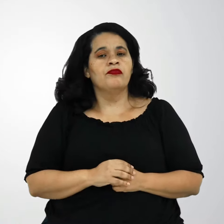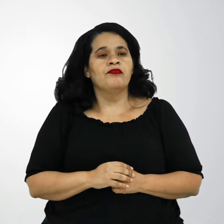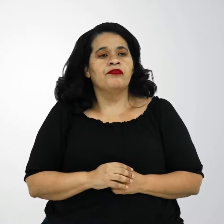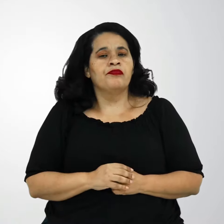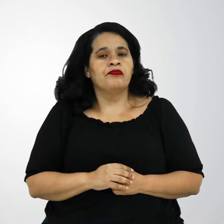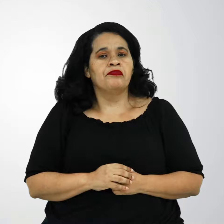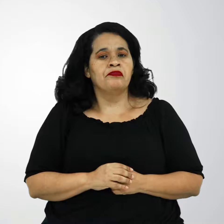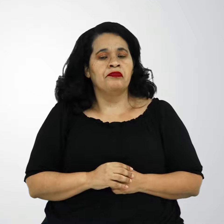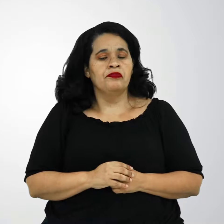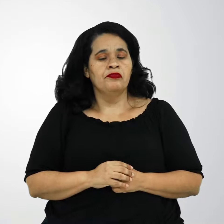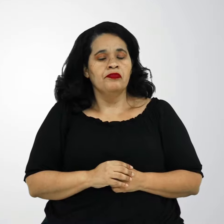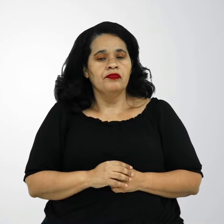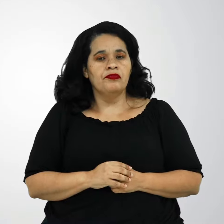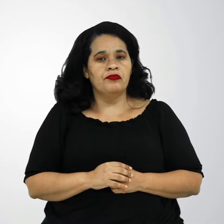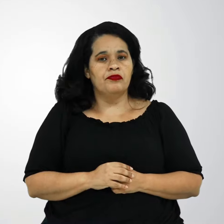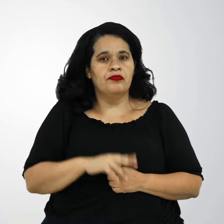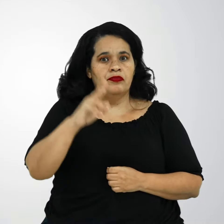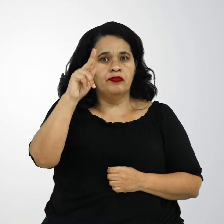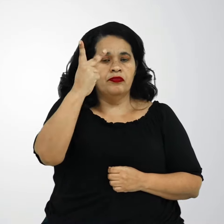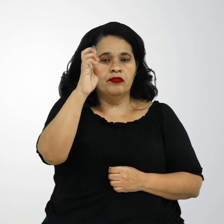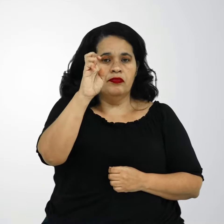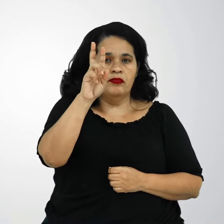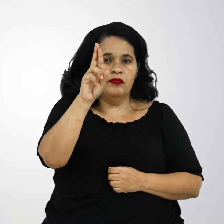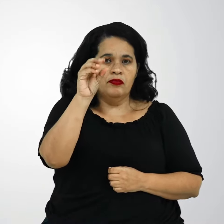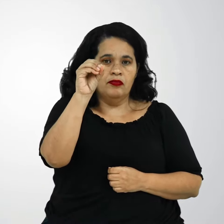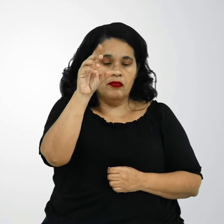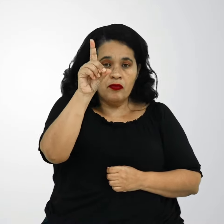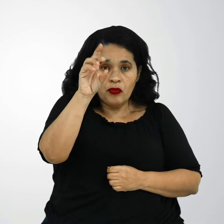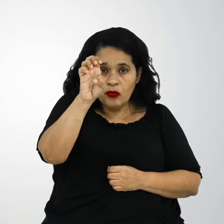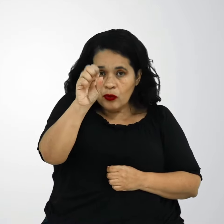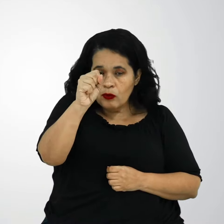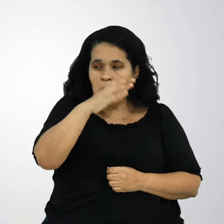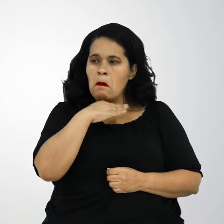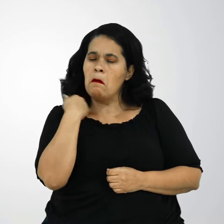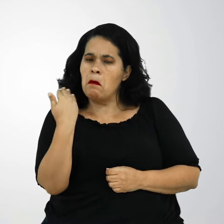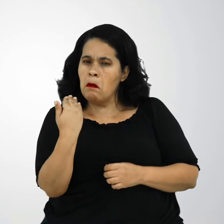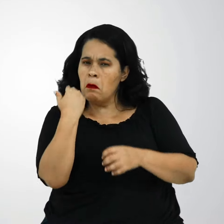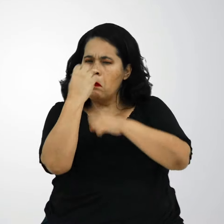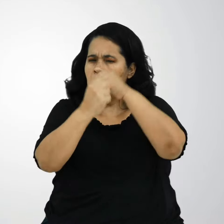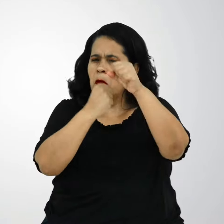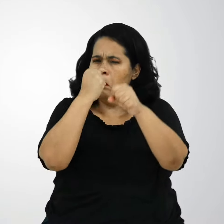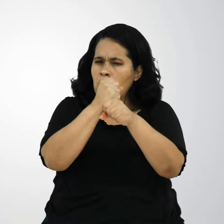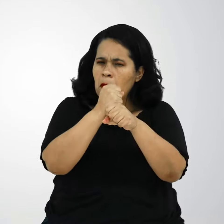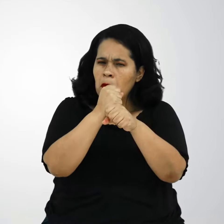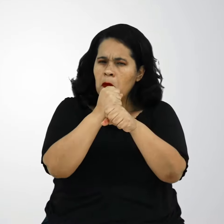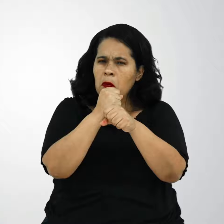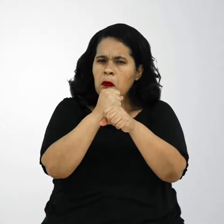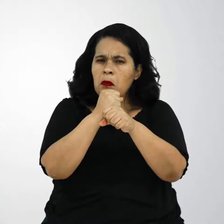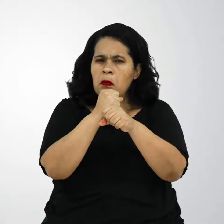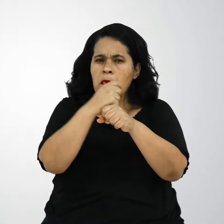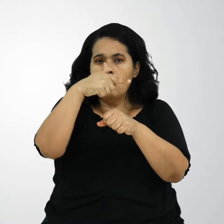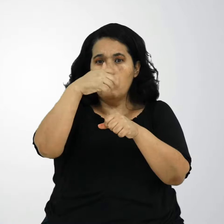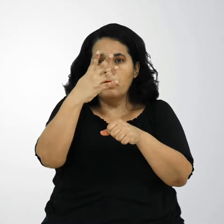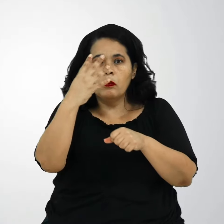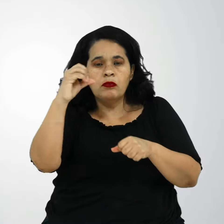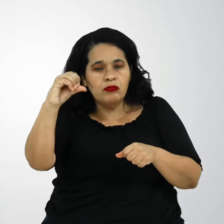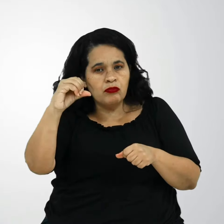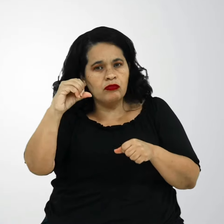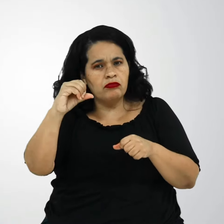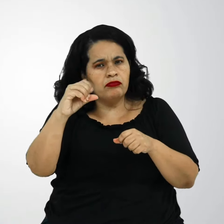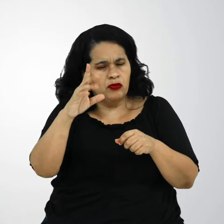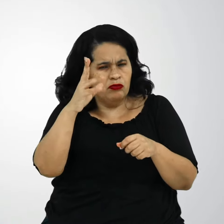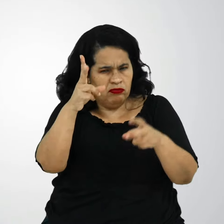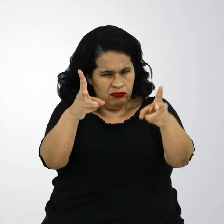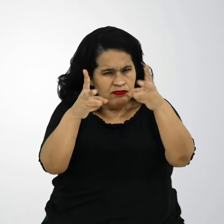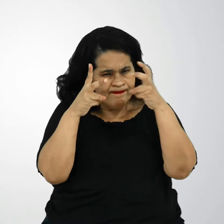em 749 de Tibério, desde a fundação da cidade de Roma. Então só aí você tem 4 anos